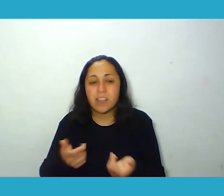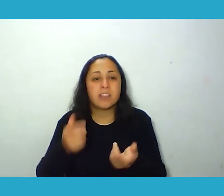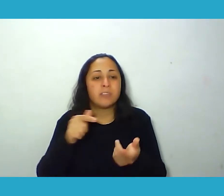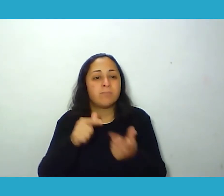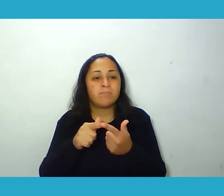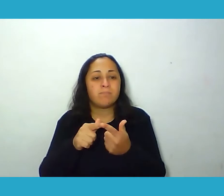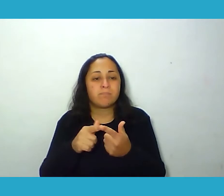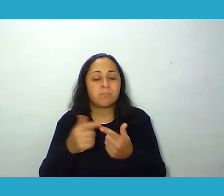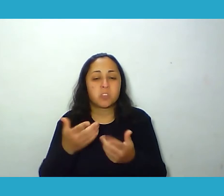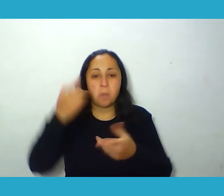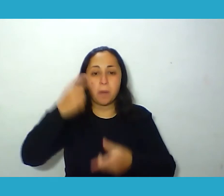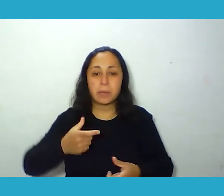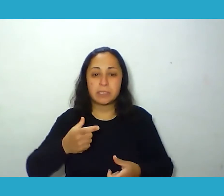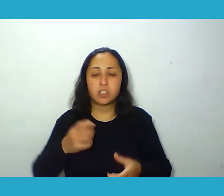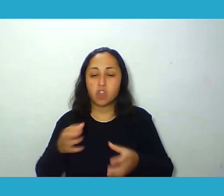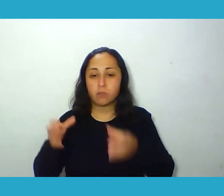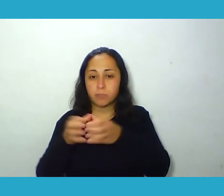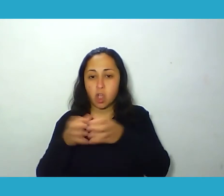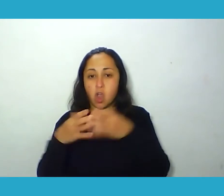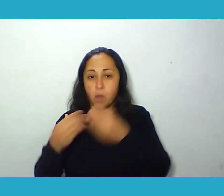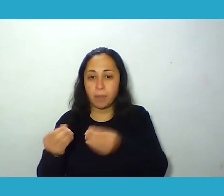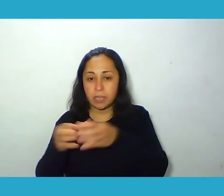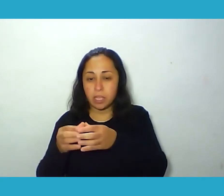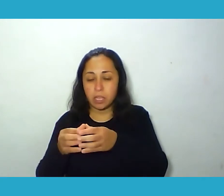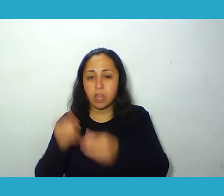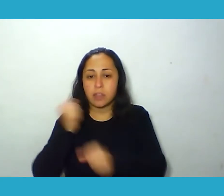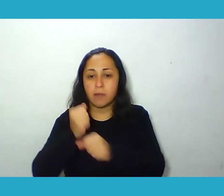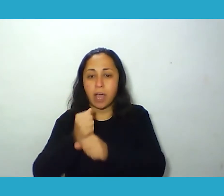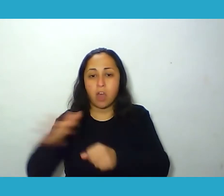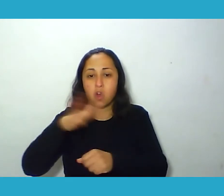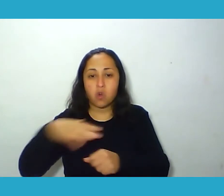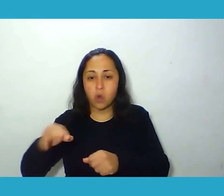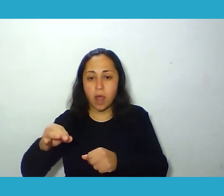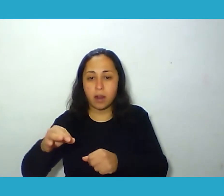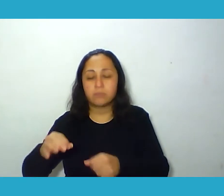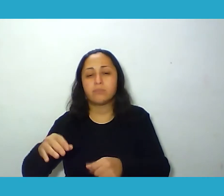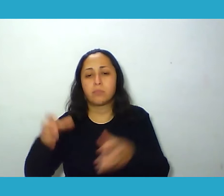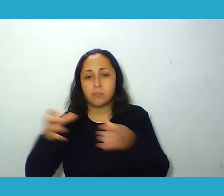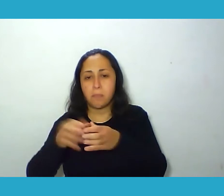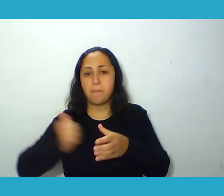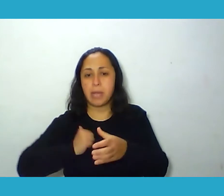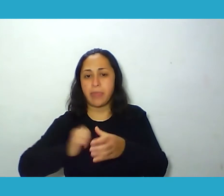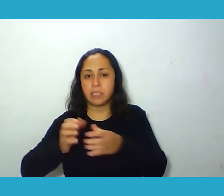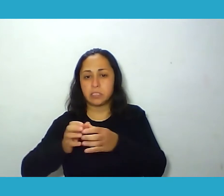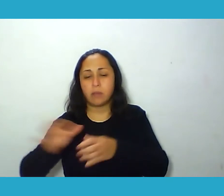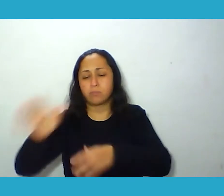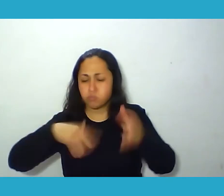Se presenta, es cooperativista, trabajador rural organizado, brigadista y muchas cosas más, dice. Considera que esta audiencia carece de